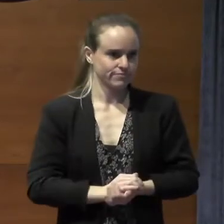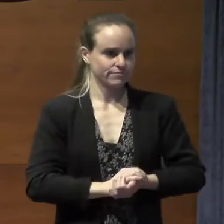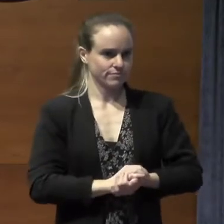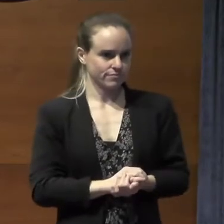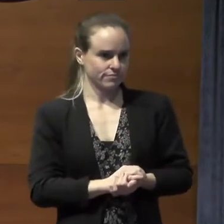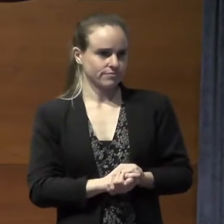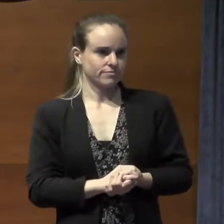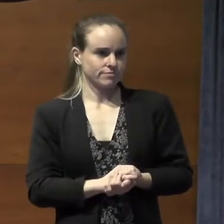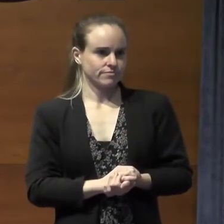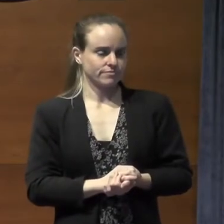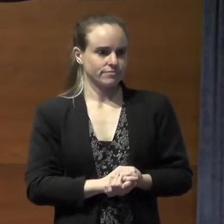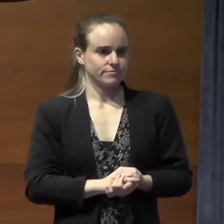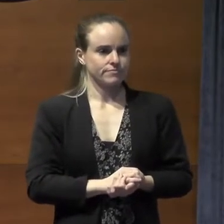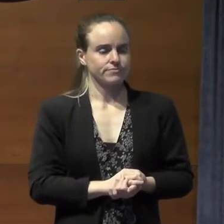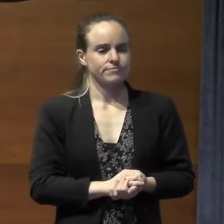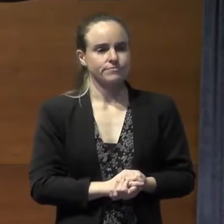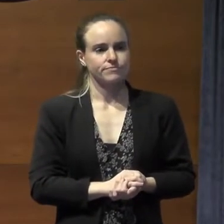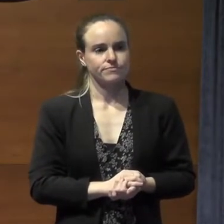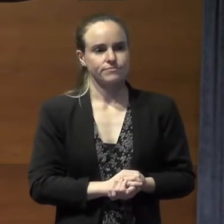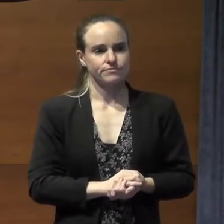un líder o una persona reconocida.